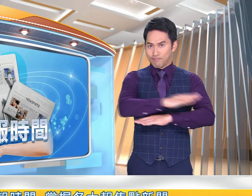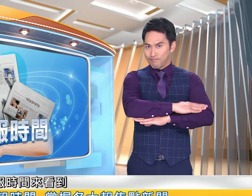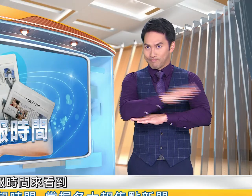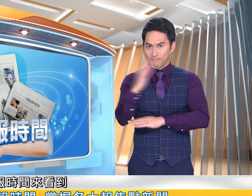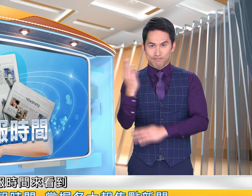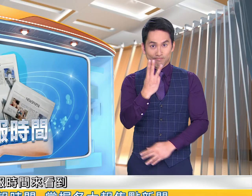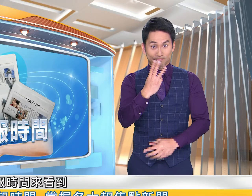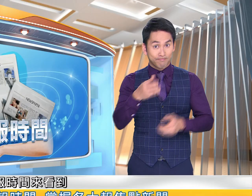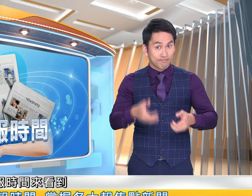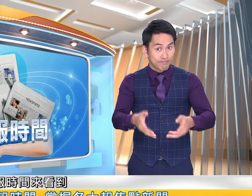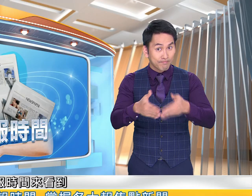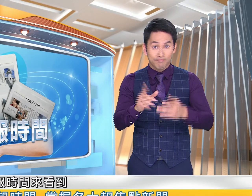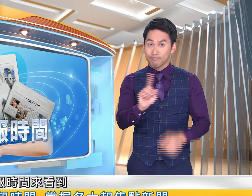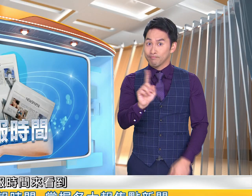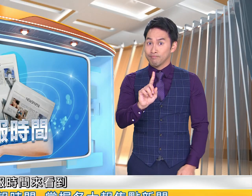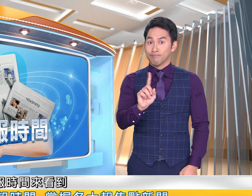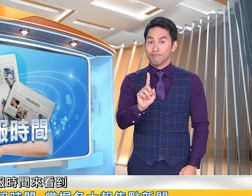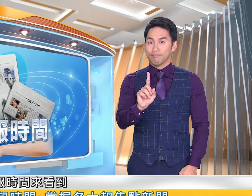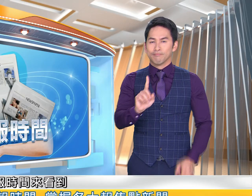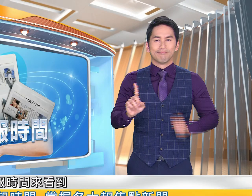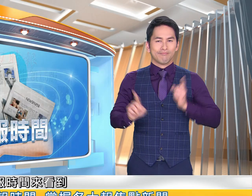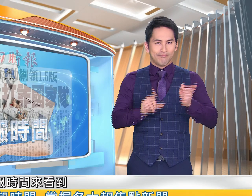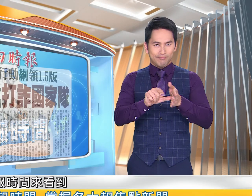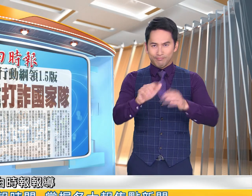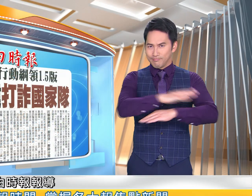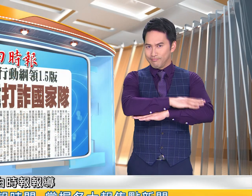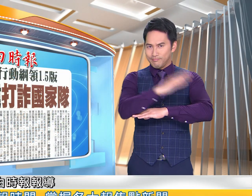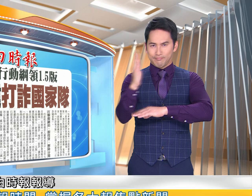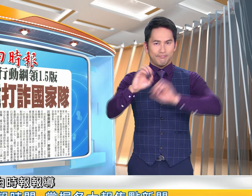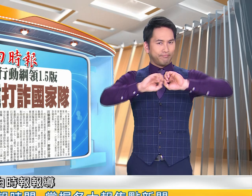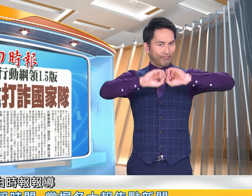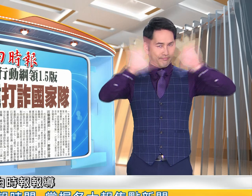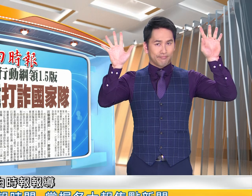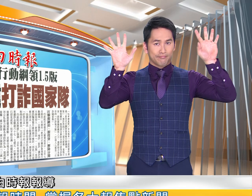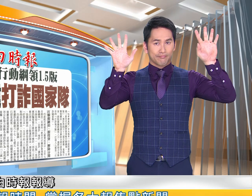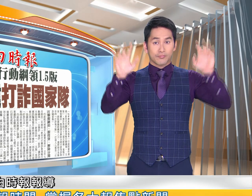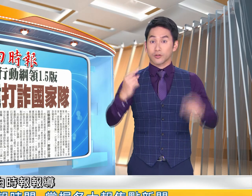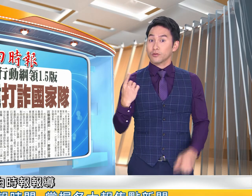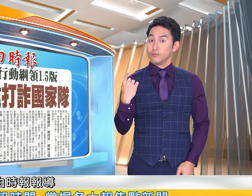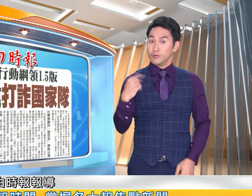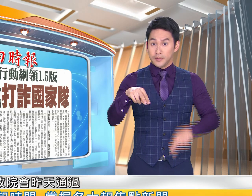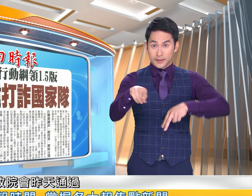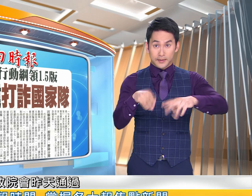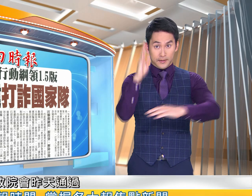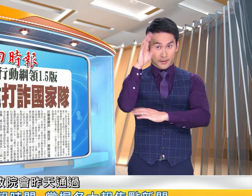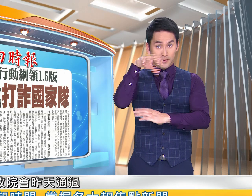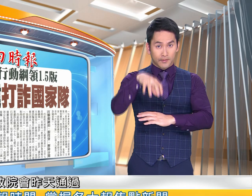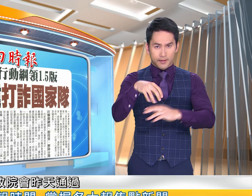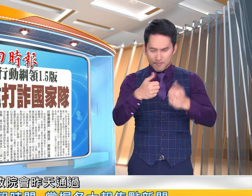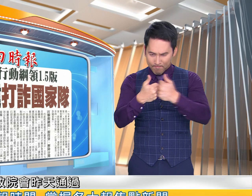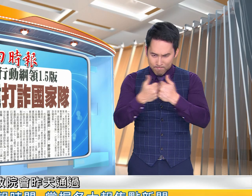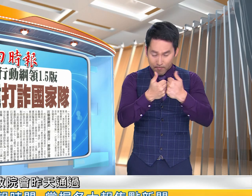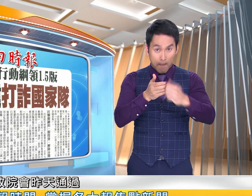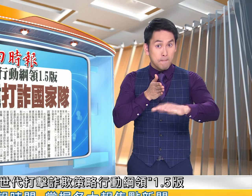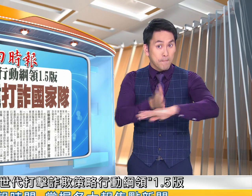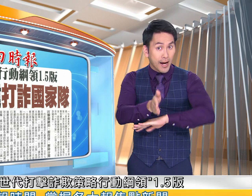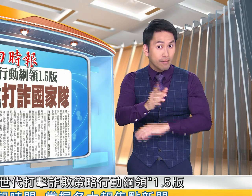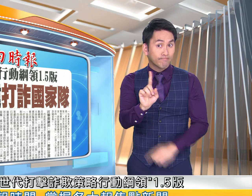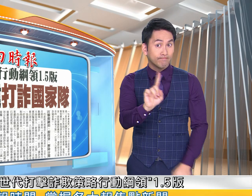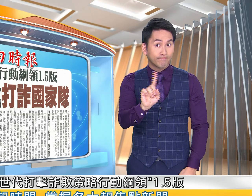报时间来看到，自由时报报道，行政院会昨天通过新世代打击